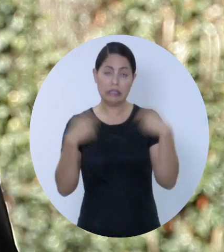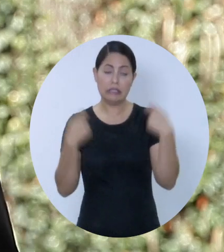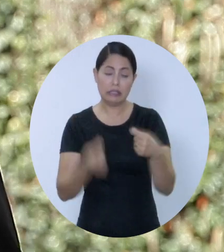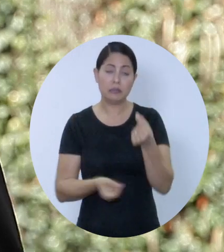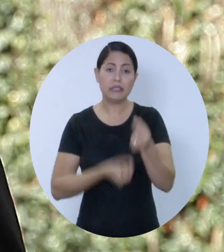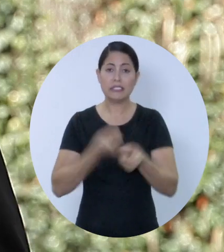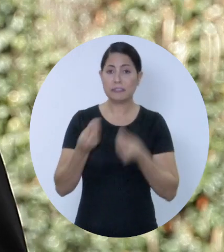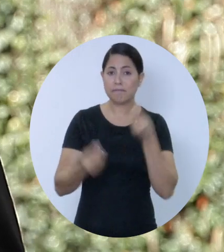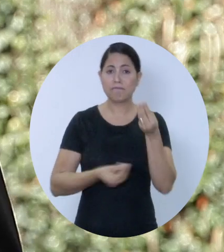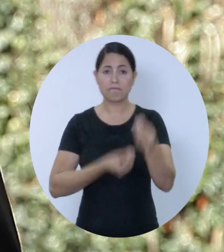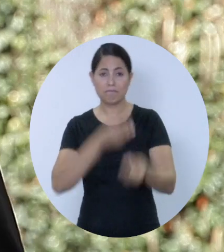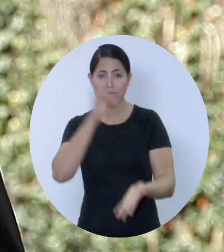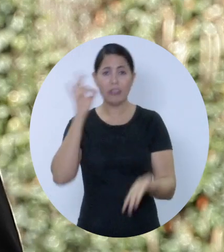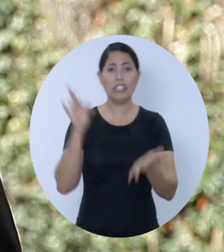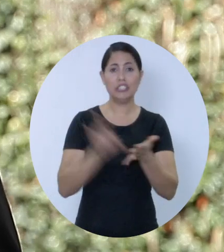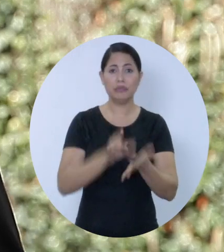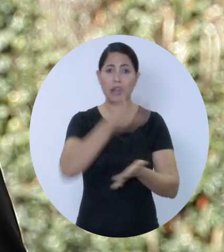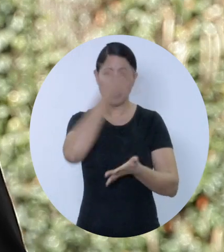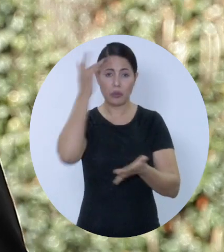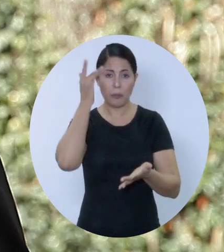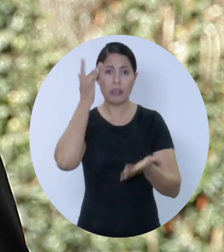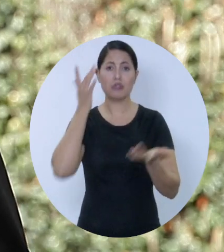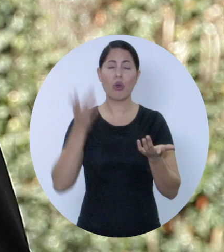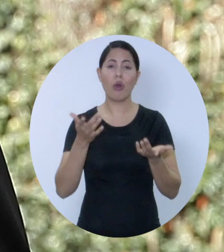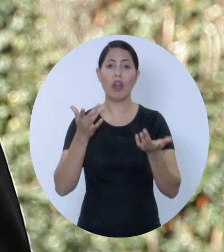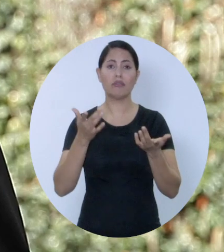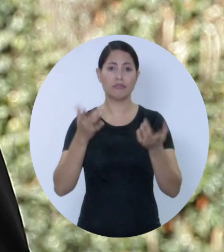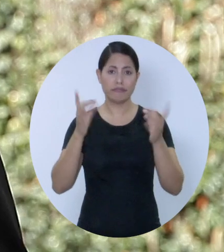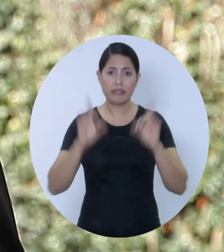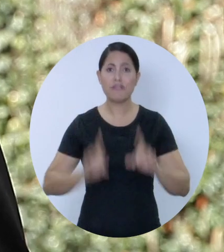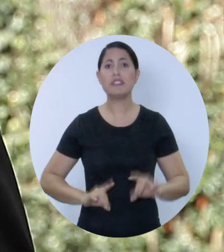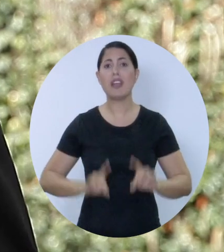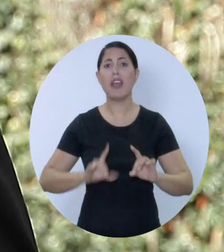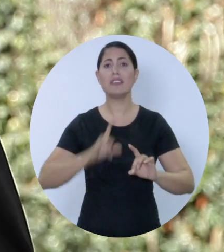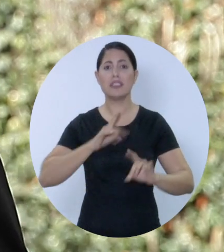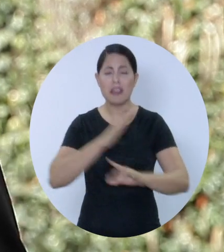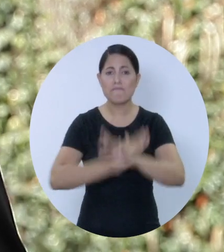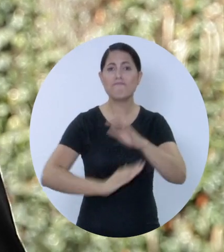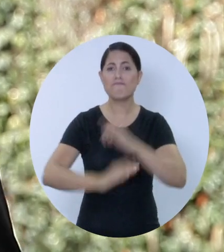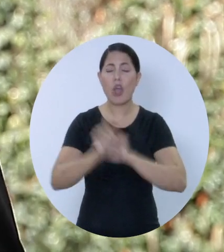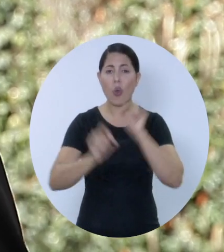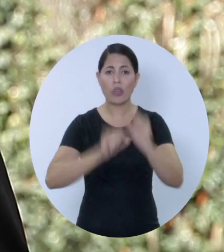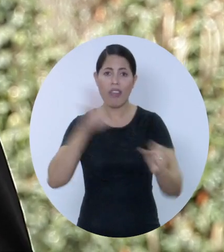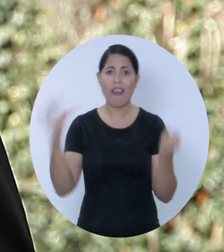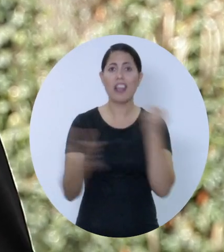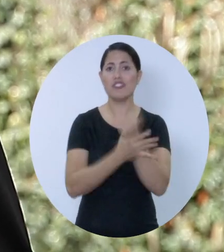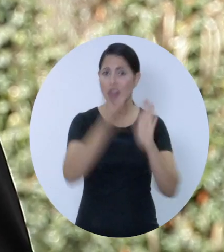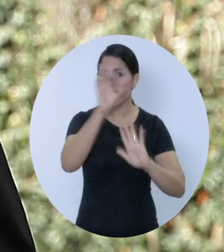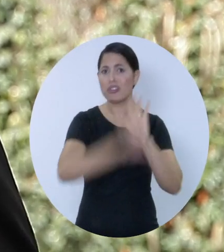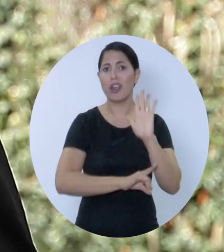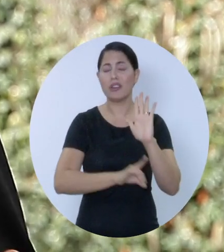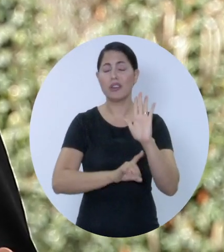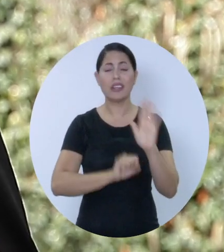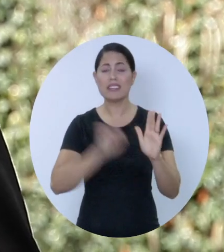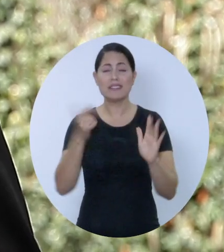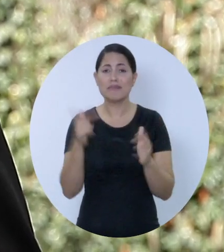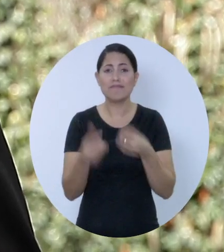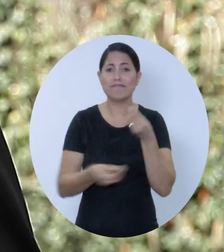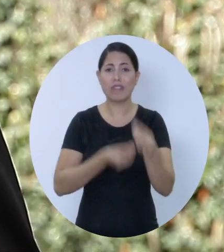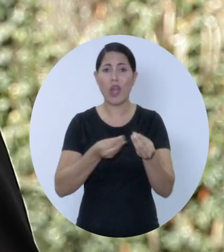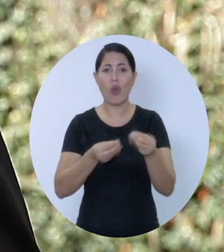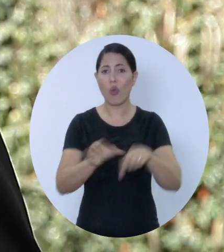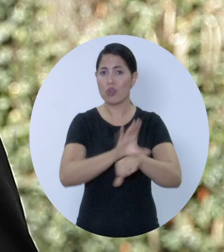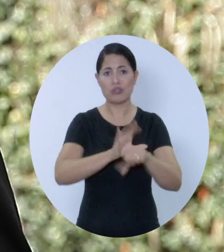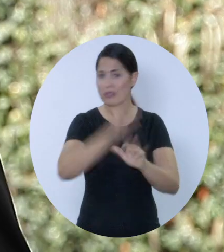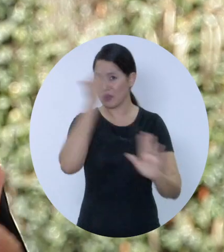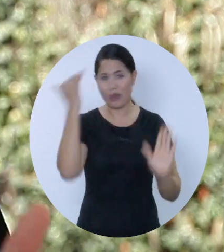muito pontuais, muito circunstanciais, que as pessoas com deficiência precisam mesmo ver garantidas, sob pena de